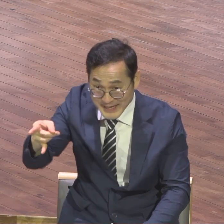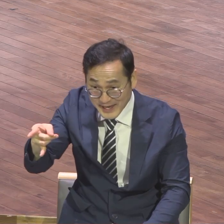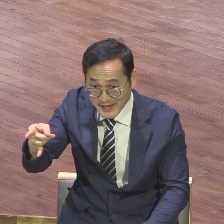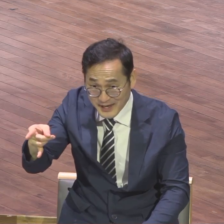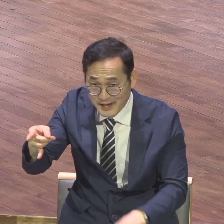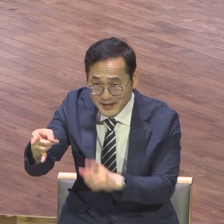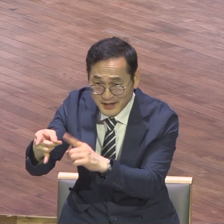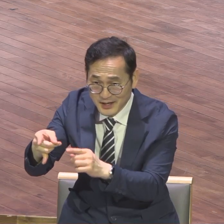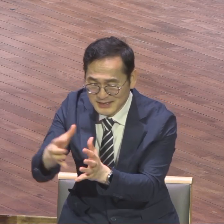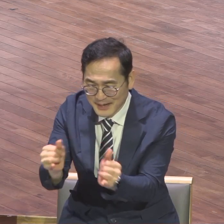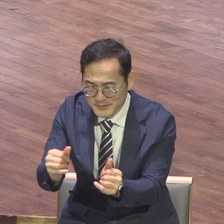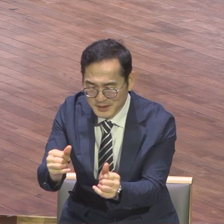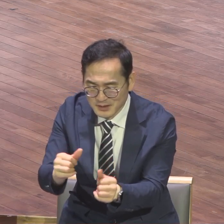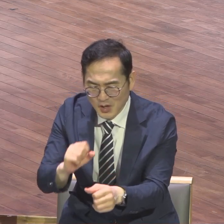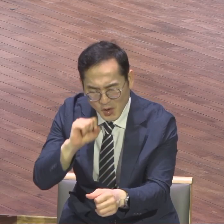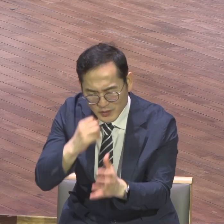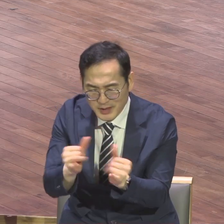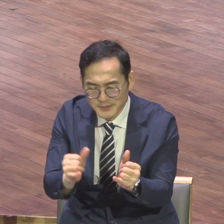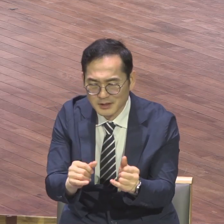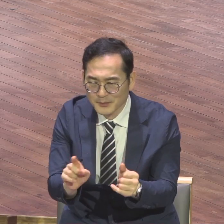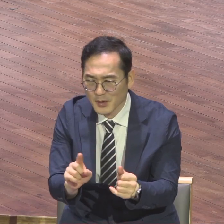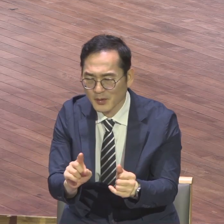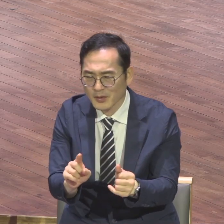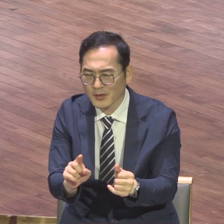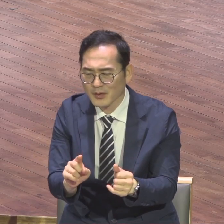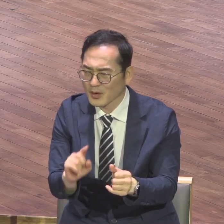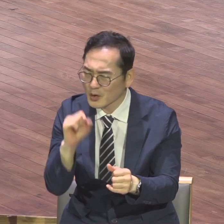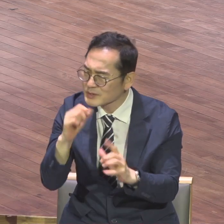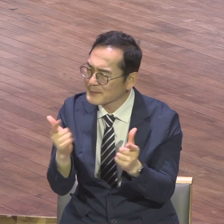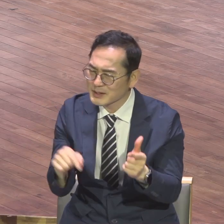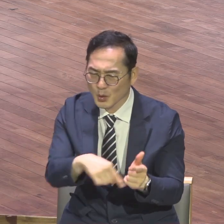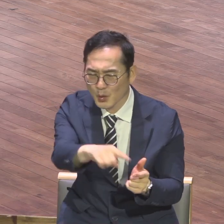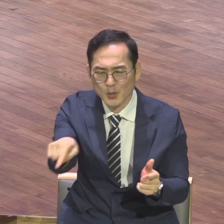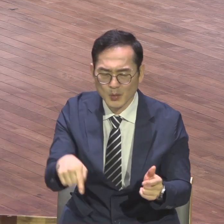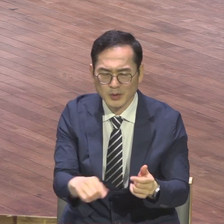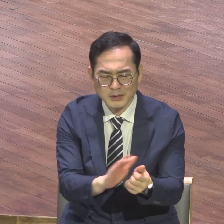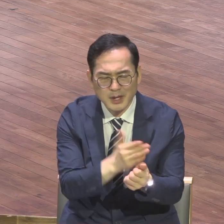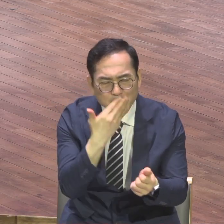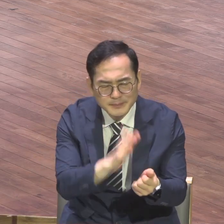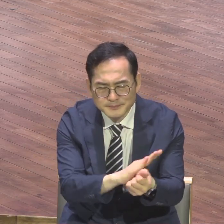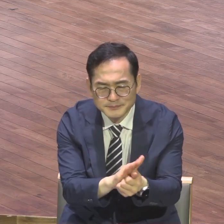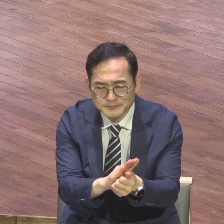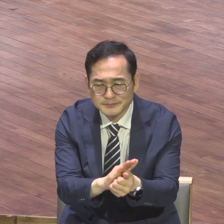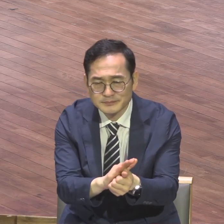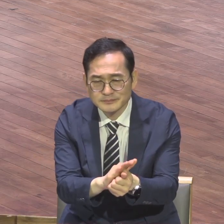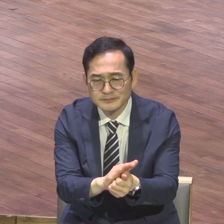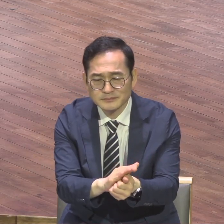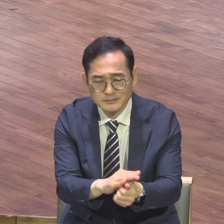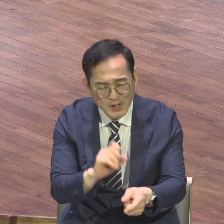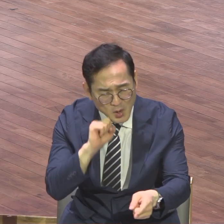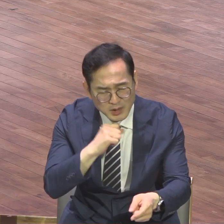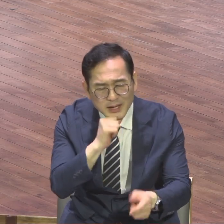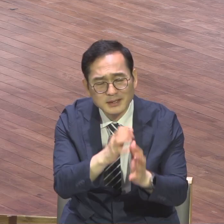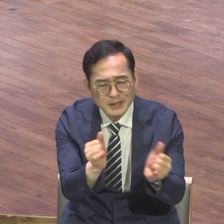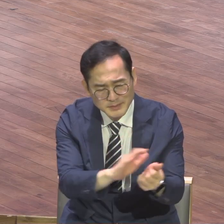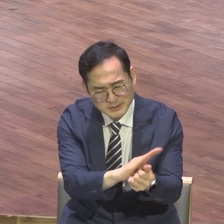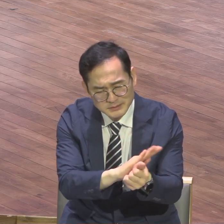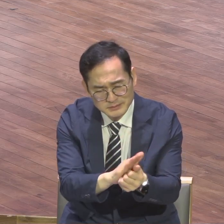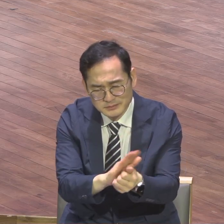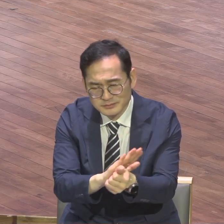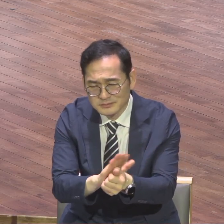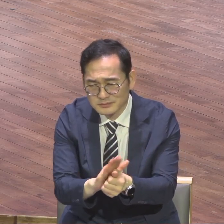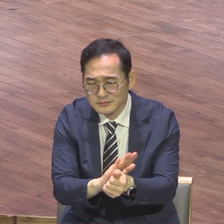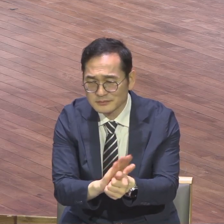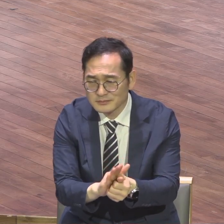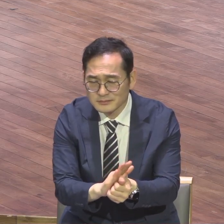말합니다. 여기서 이 구제를 군제 사역을 집중했단 말이에요. 하도 구제받을 대상이 많으니까 그걸